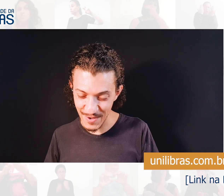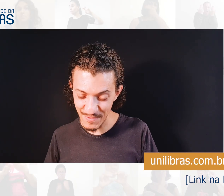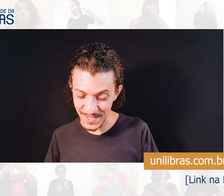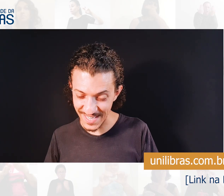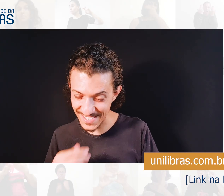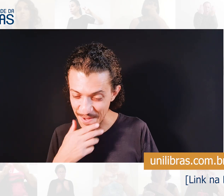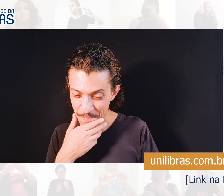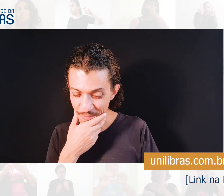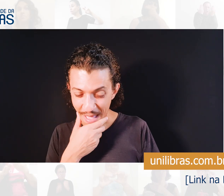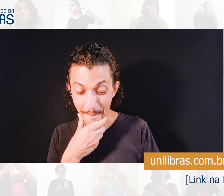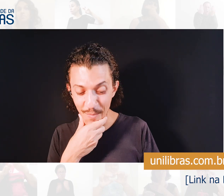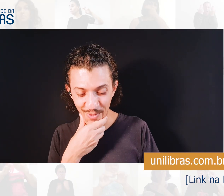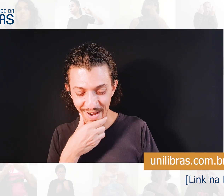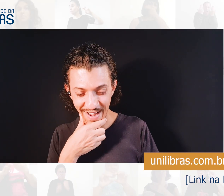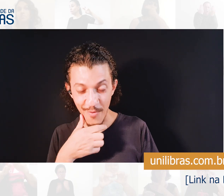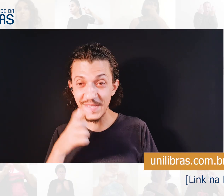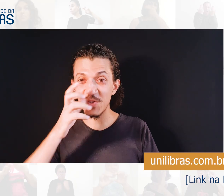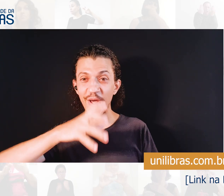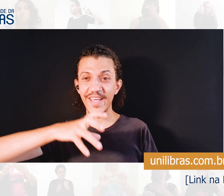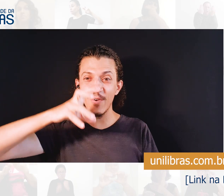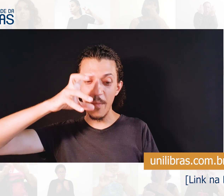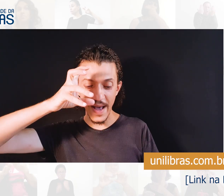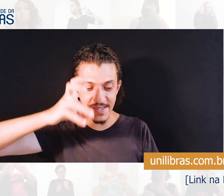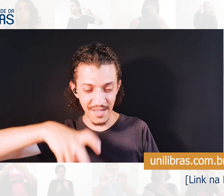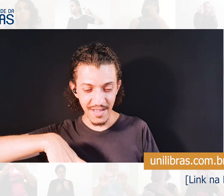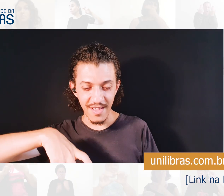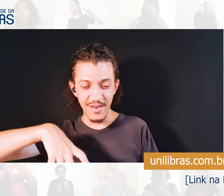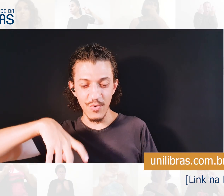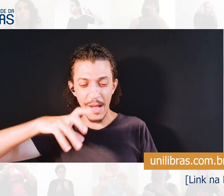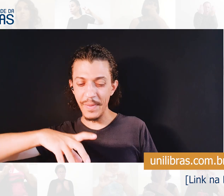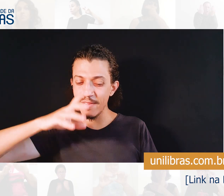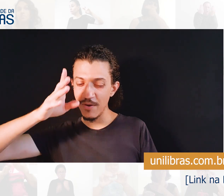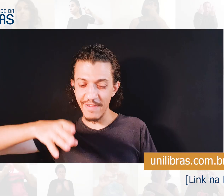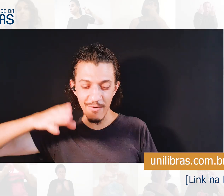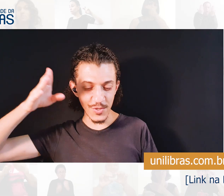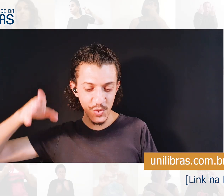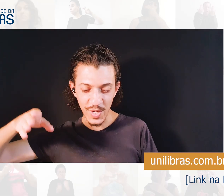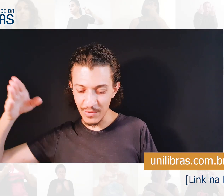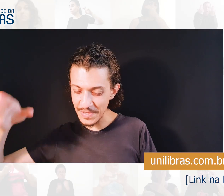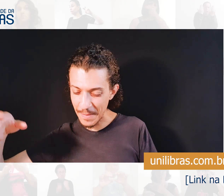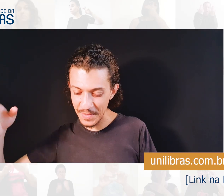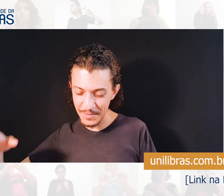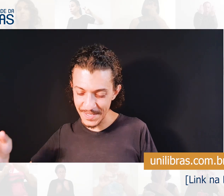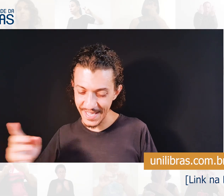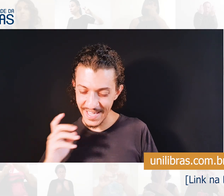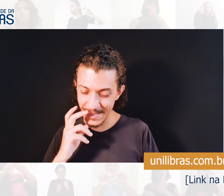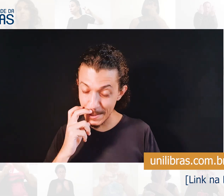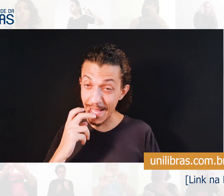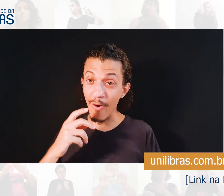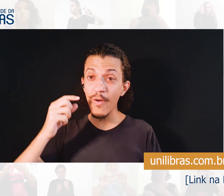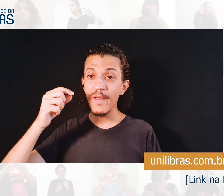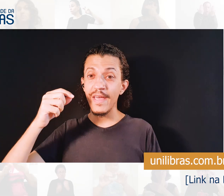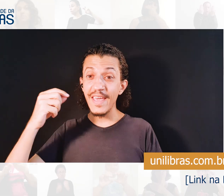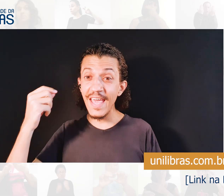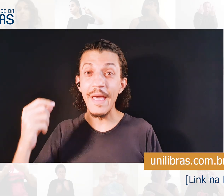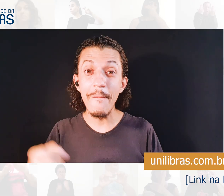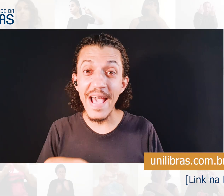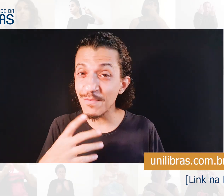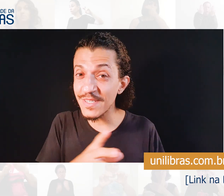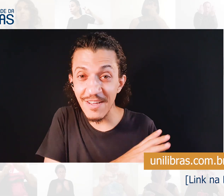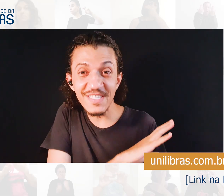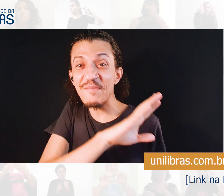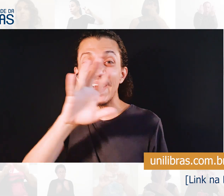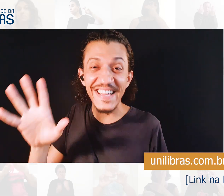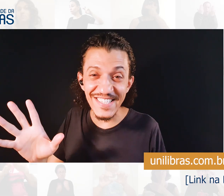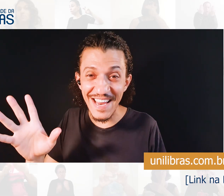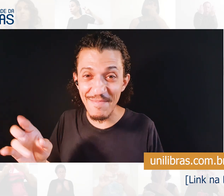ler aqui com vocês. É muito legal. Uma história que começa num capítulo e vai continuando nos capítulos seguintes e tal. E,